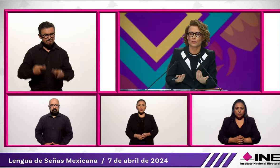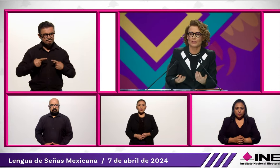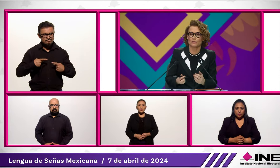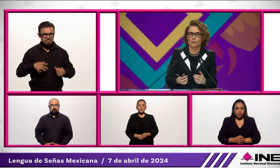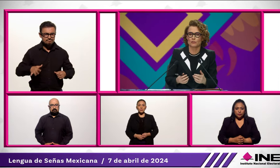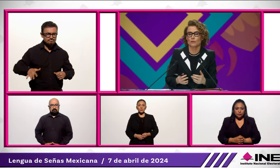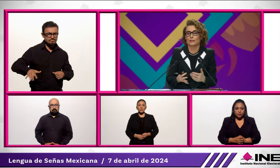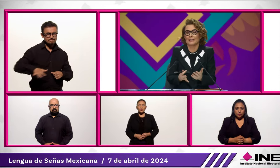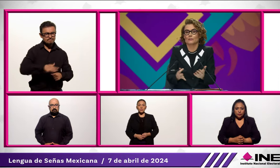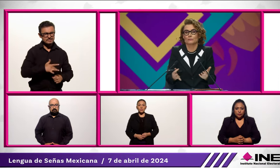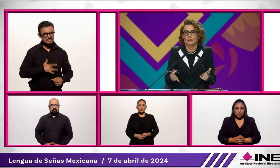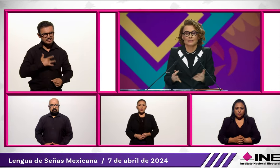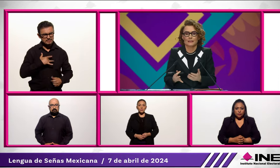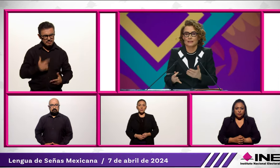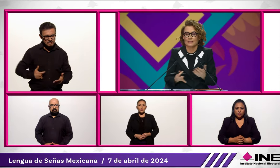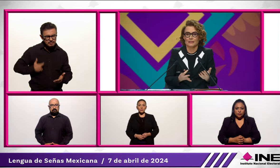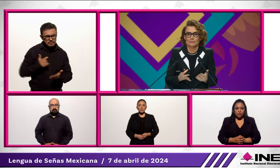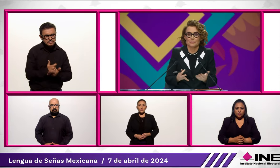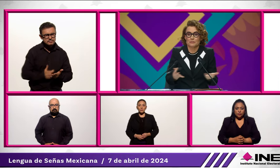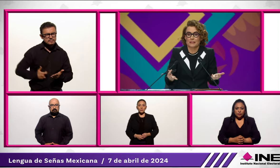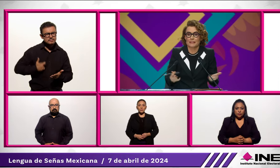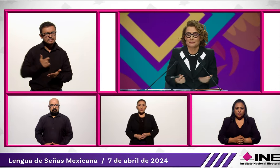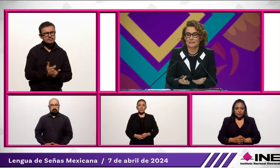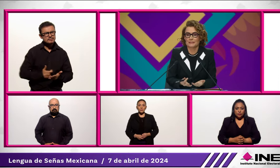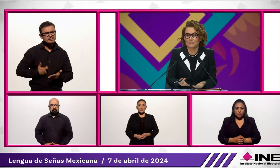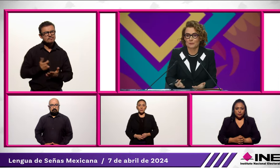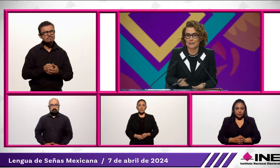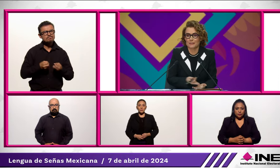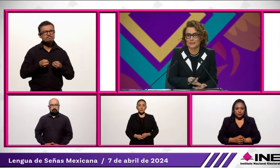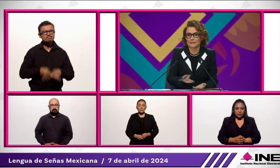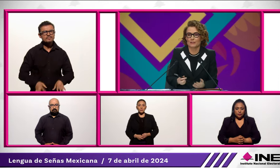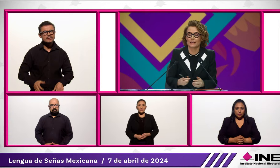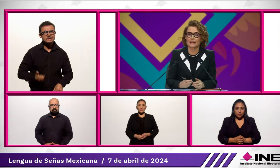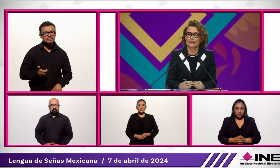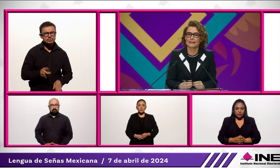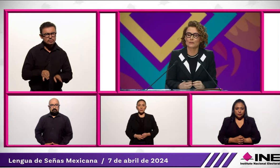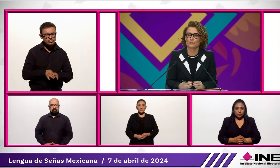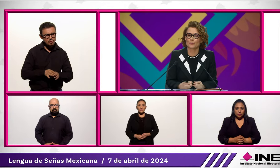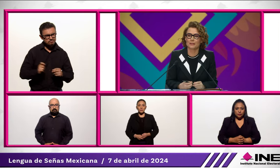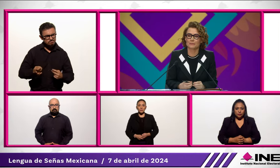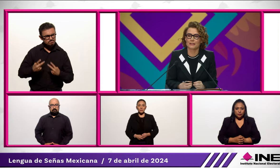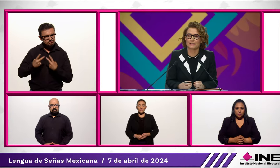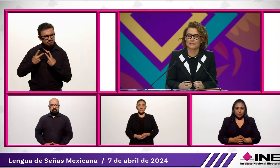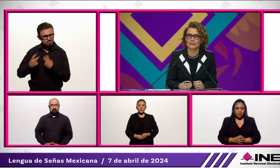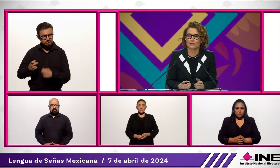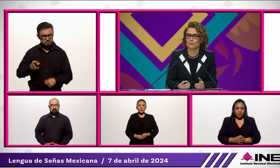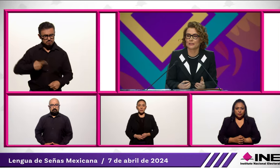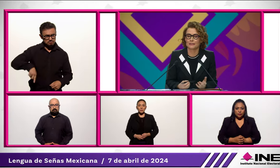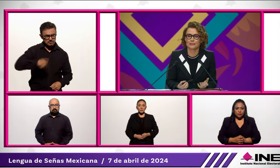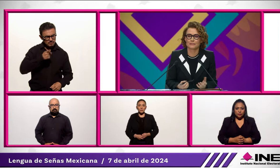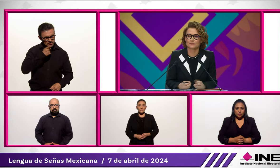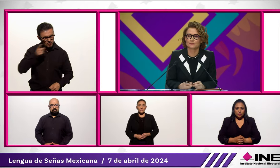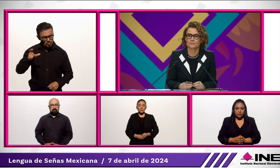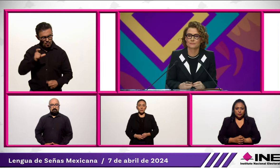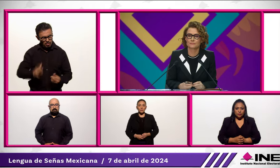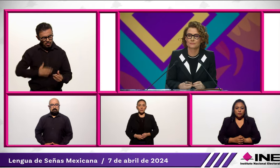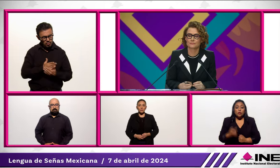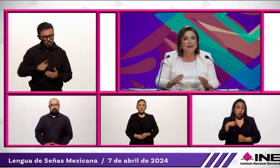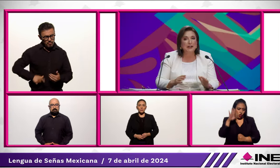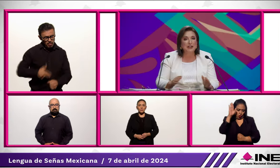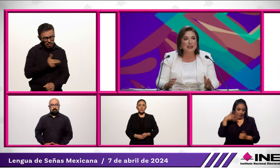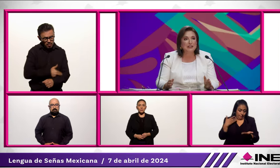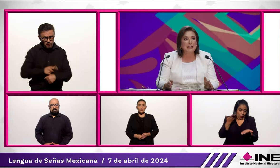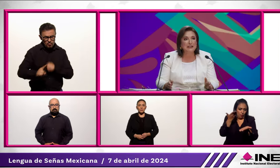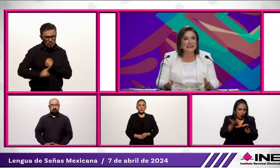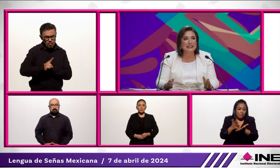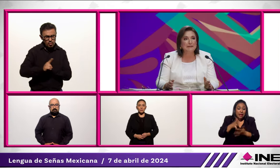que son despojados cuando, o que hay un, bueno, que cada vez que hacen un trámite, así lo declaran, hay un problema y les cobran. Yo voy a proponer que